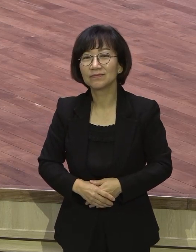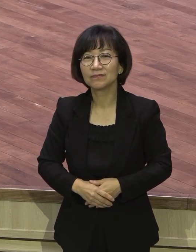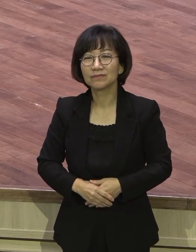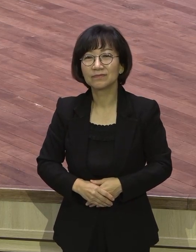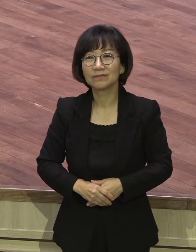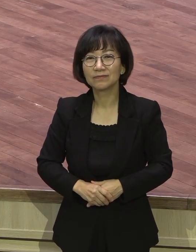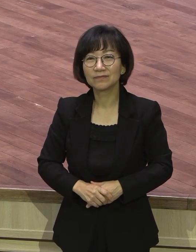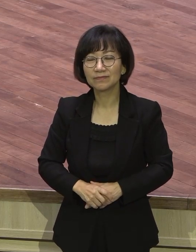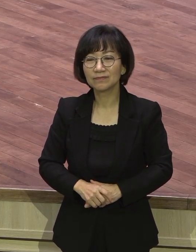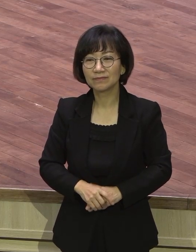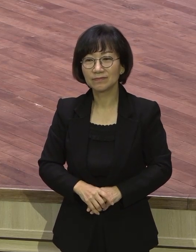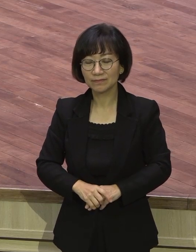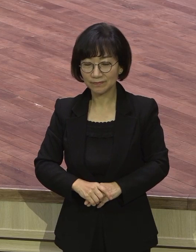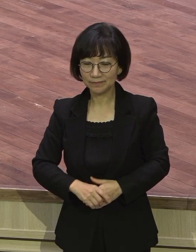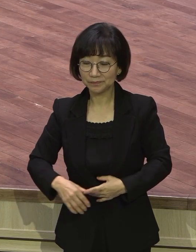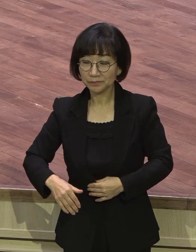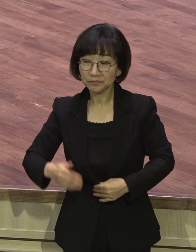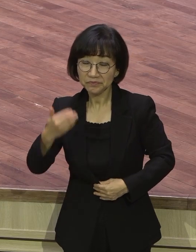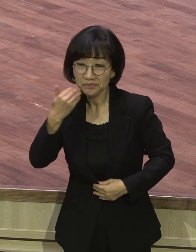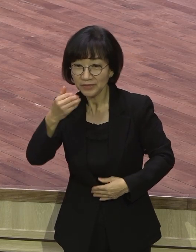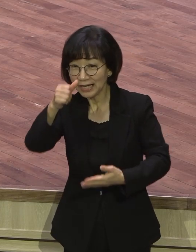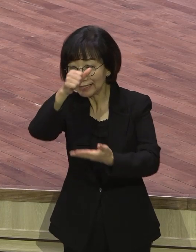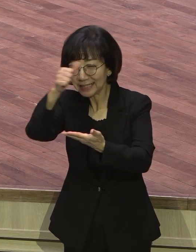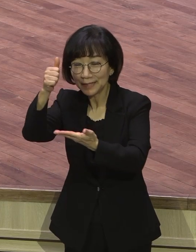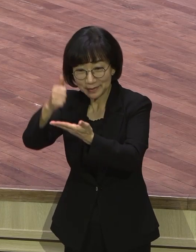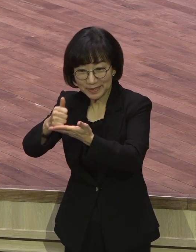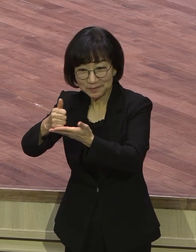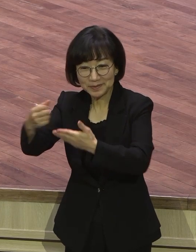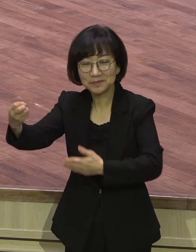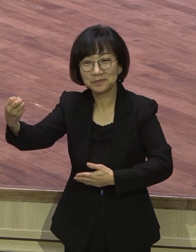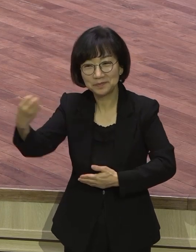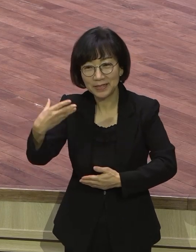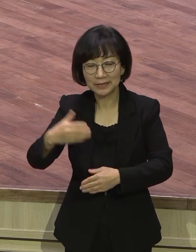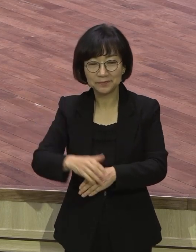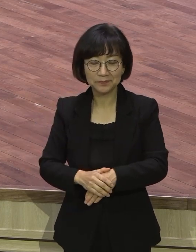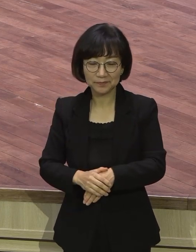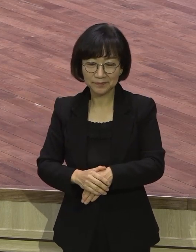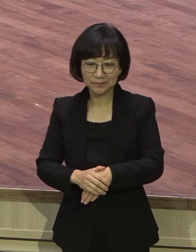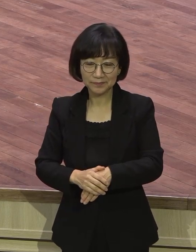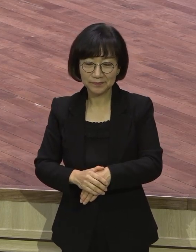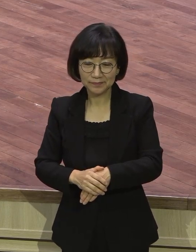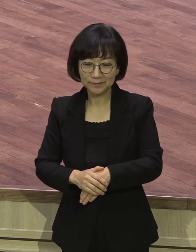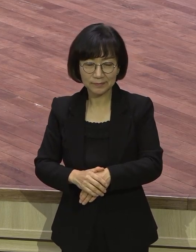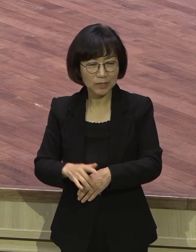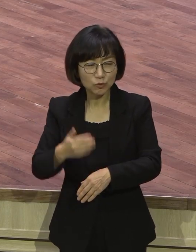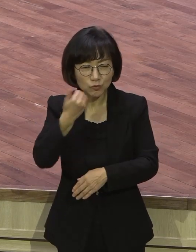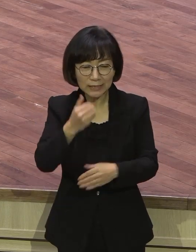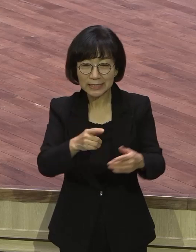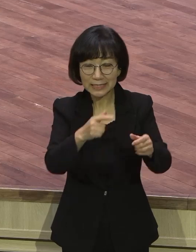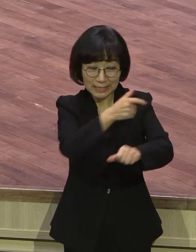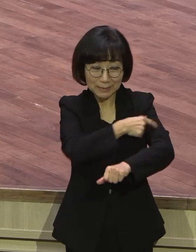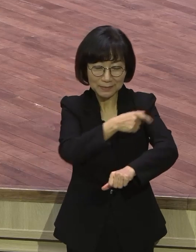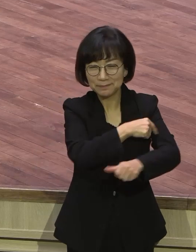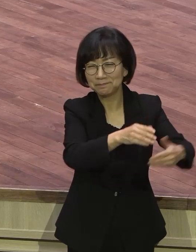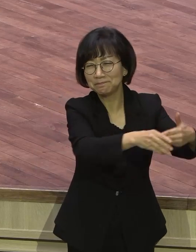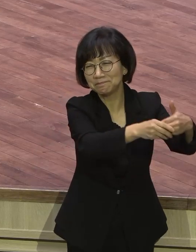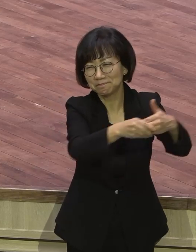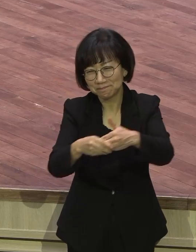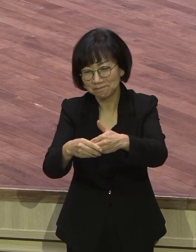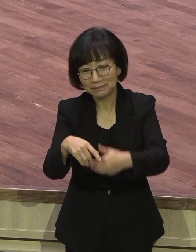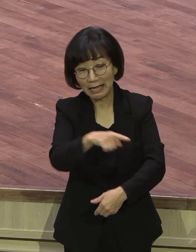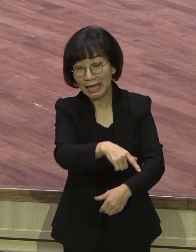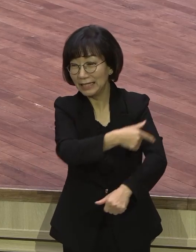우리 장노님이 그런 이야기를 했어요. 장노님이 그 집사님을 데려왔어요. 이분이요